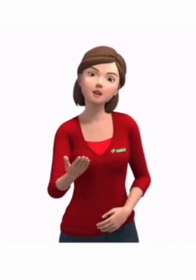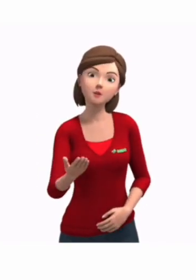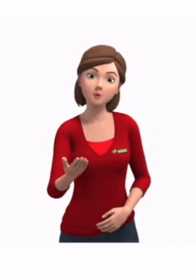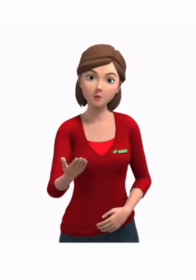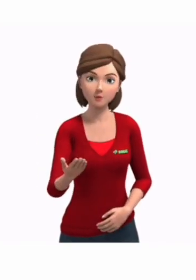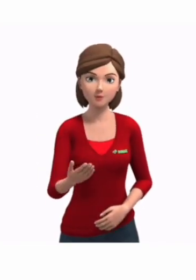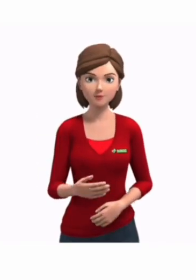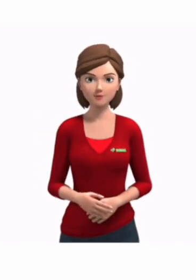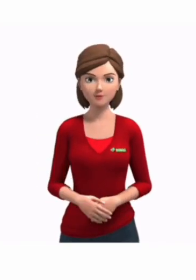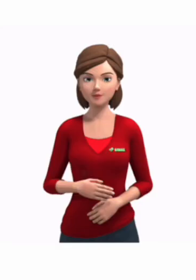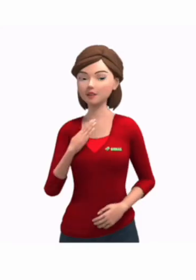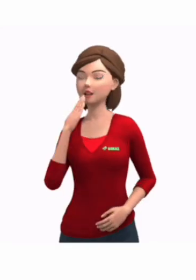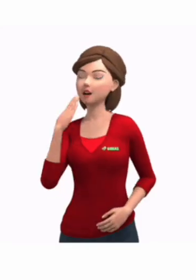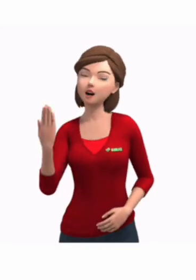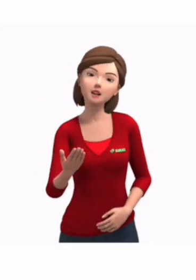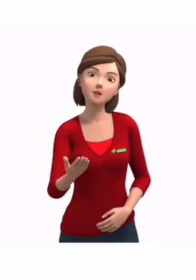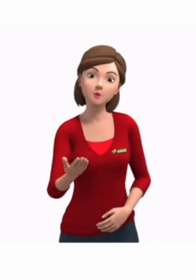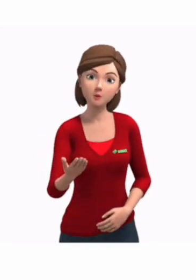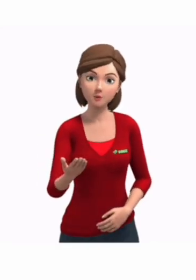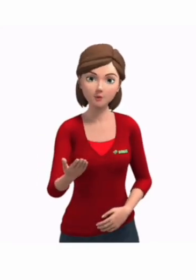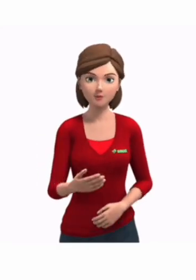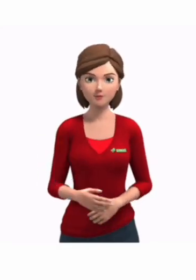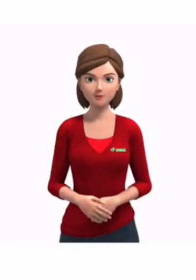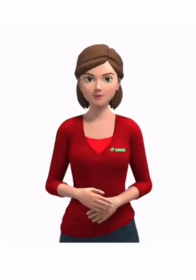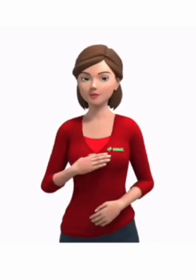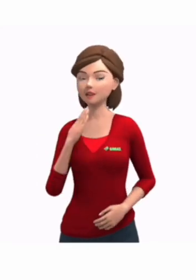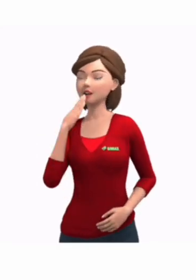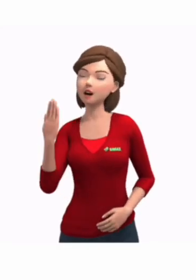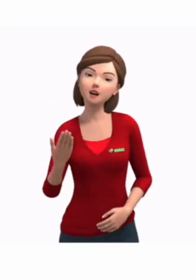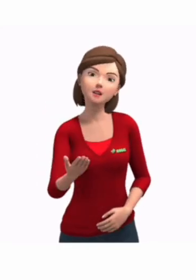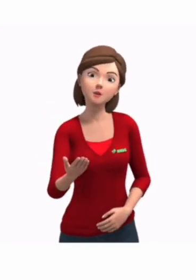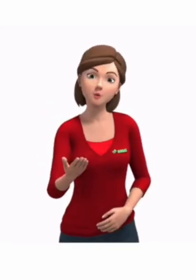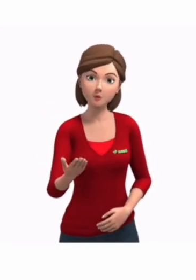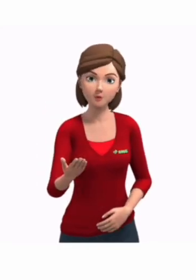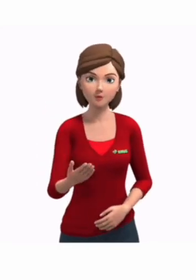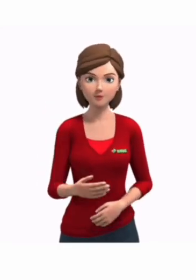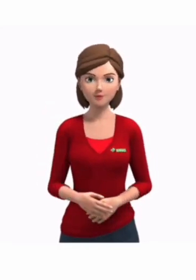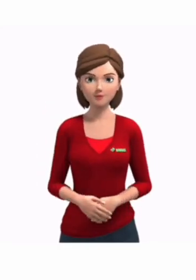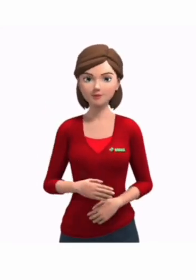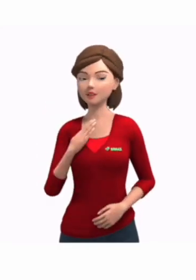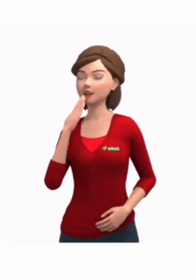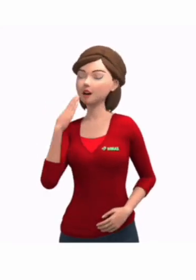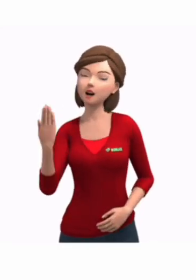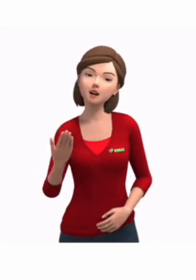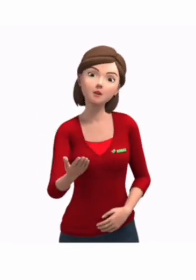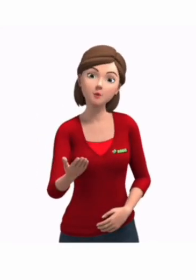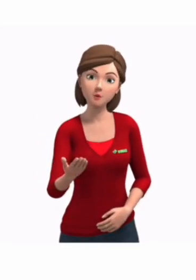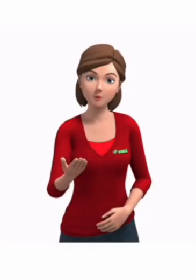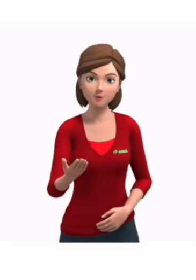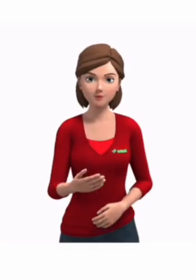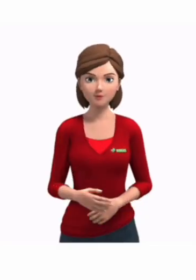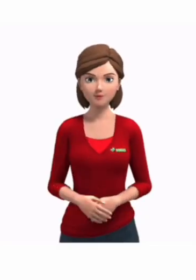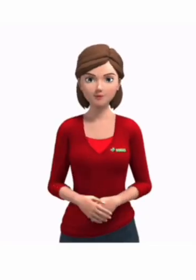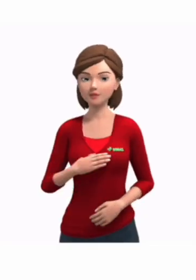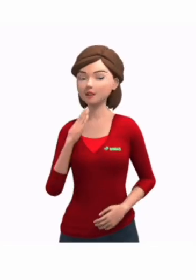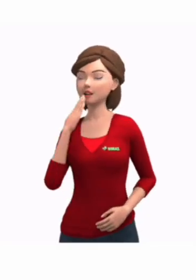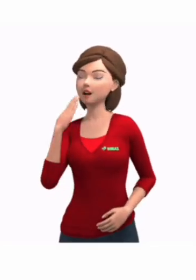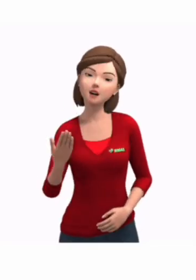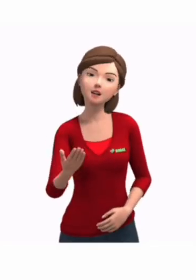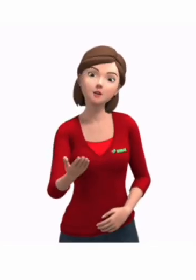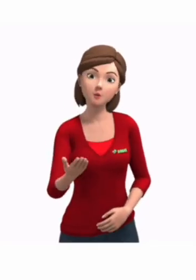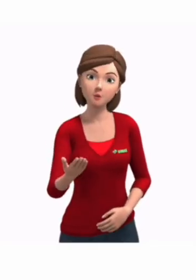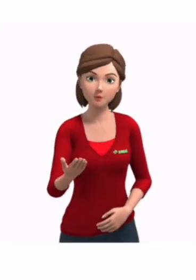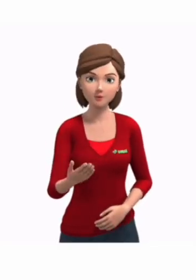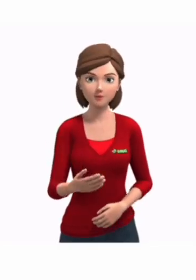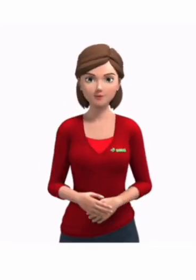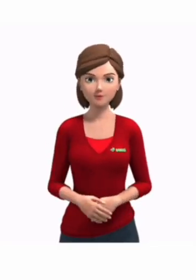Merci pour cette présentation. Pour ma part, c'était une question par rapport aux outils potentiellement qui peuvent être développés. Est-ce que,